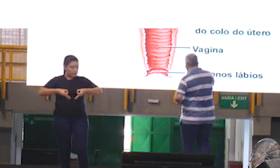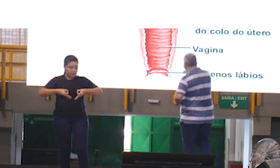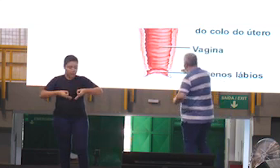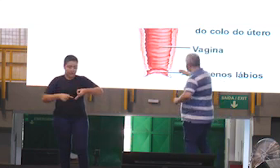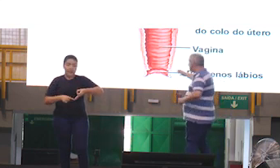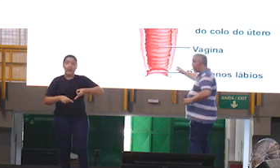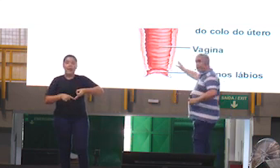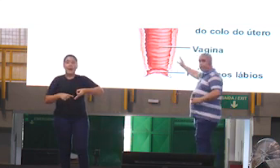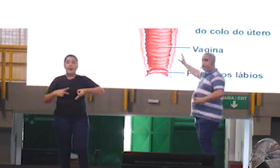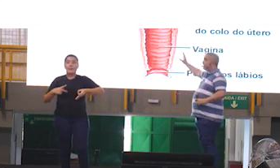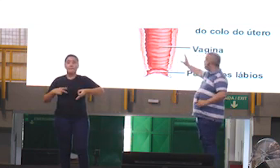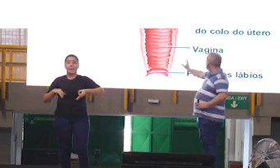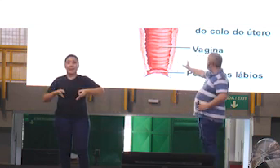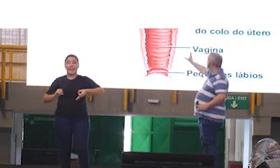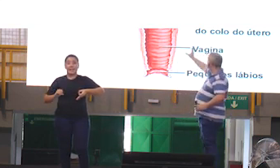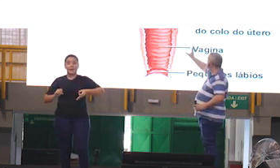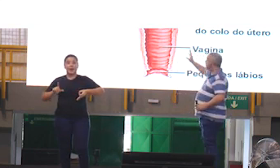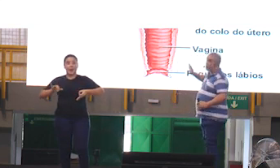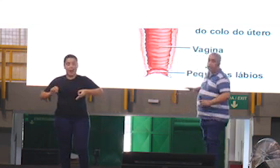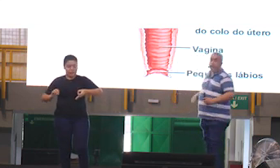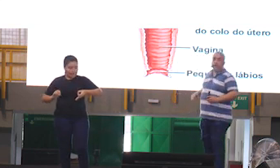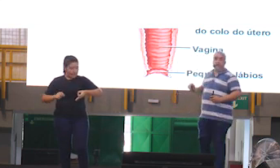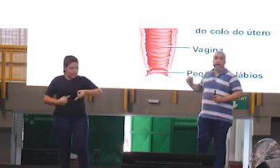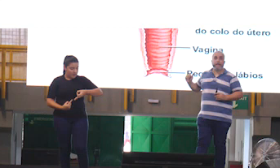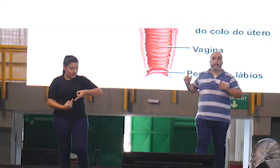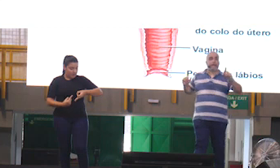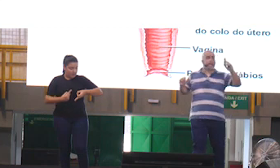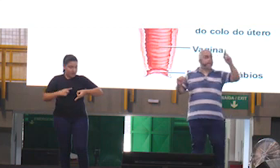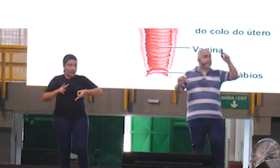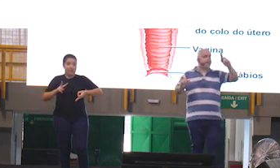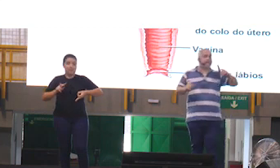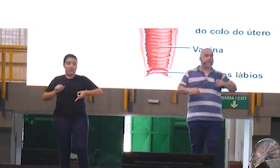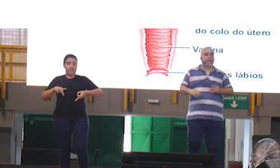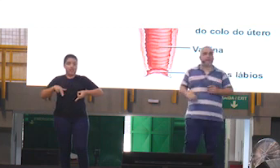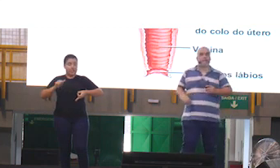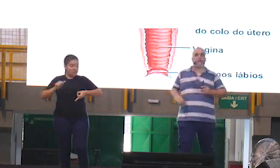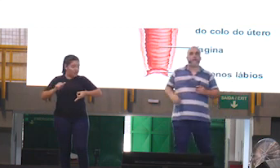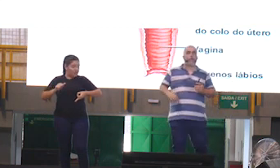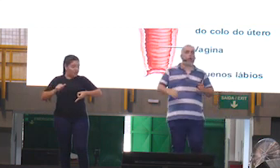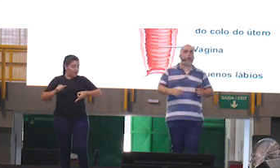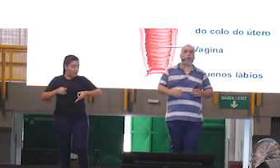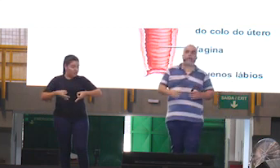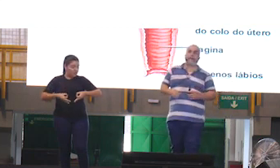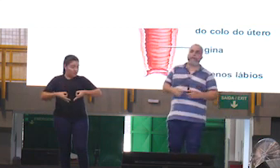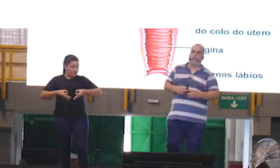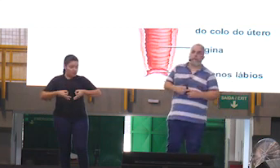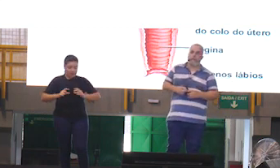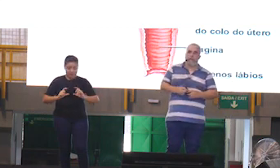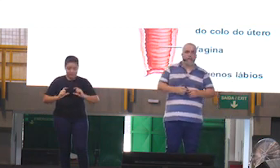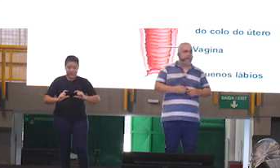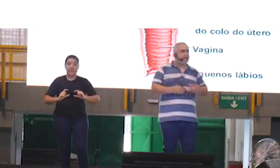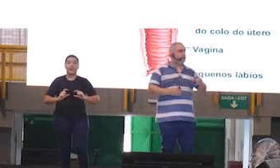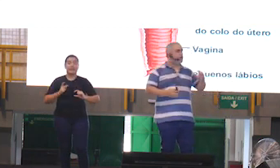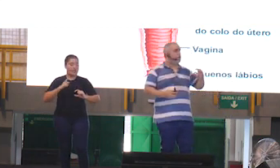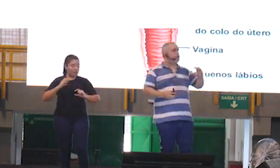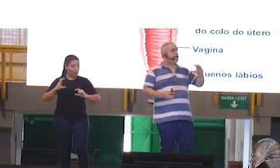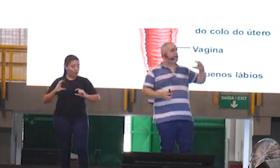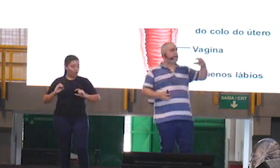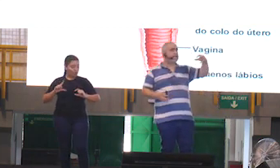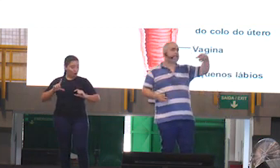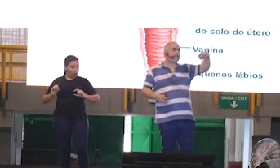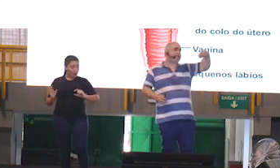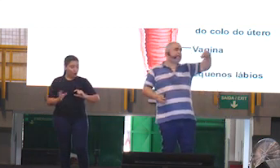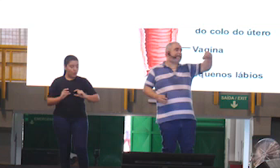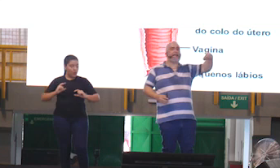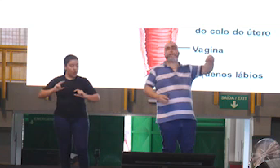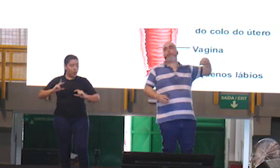pequenos lábios, temos o canal vaginal, e lá na extremidade nós temos quem? O colo uterino. Esse colo